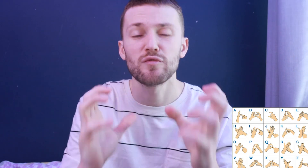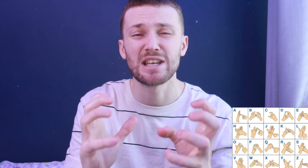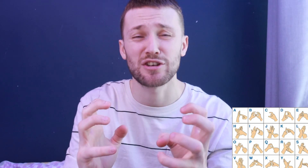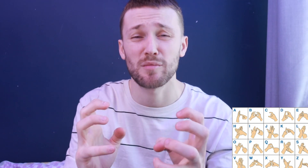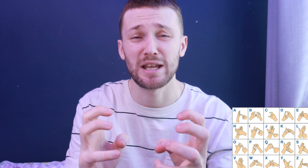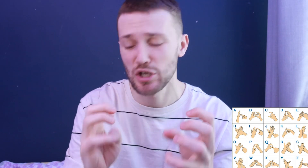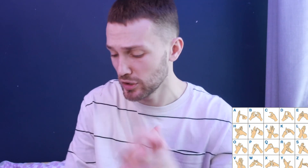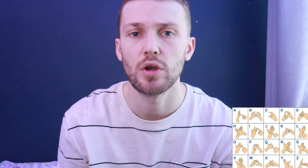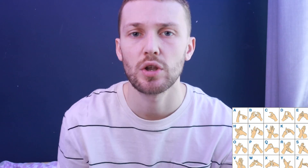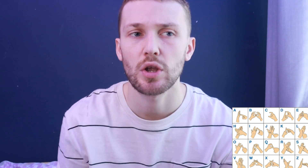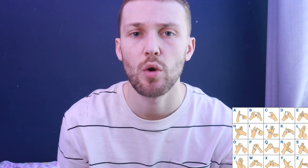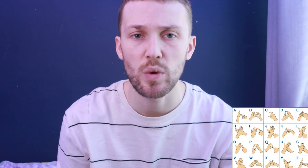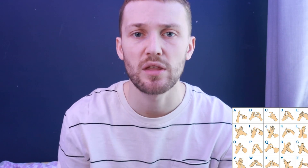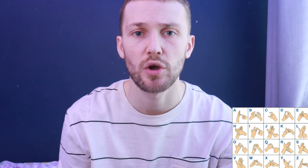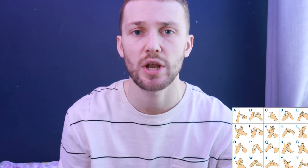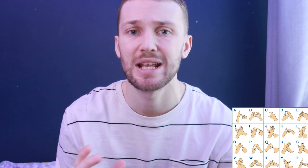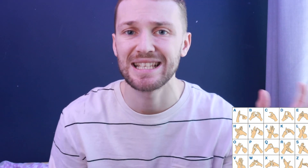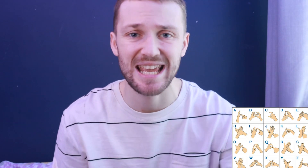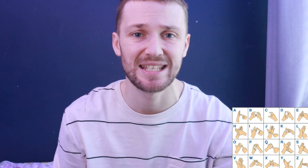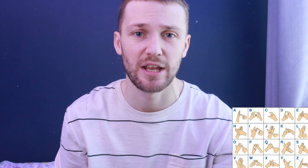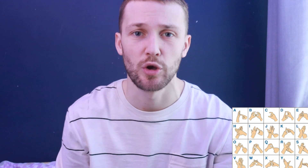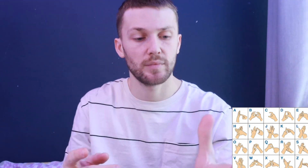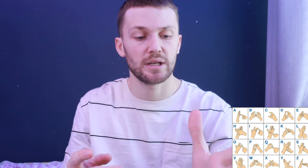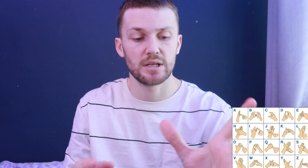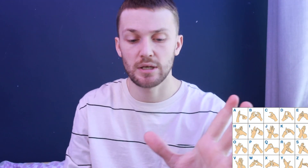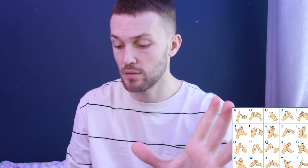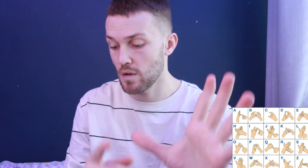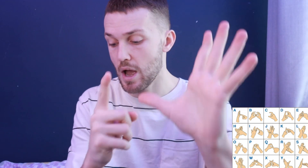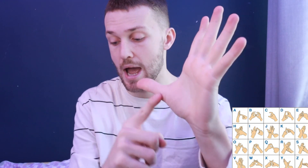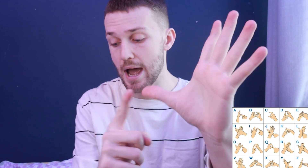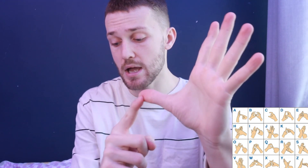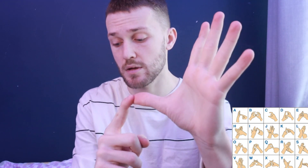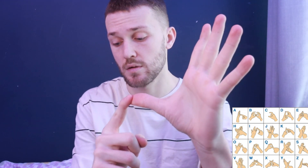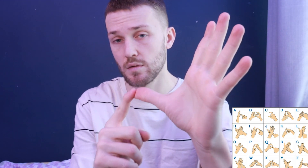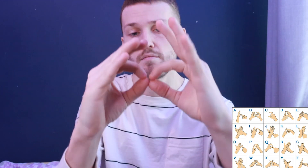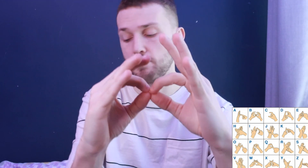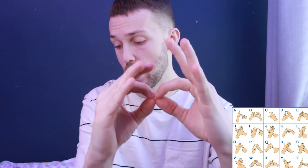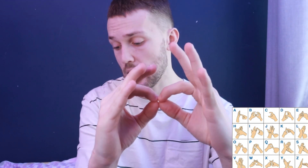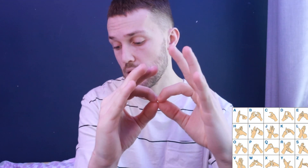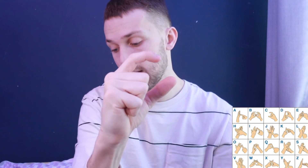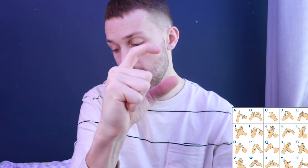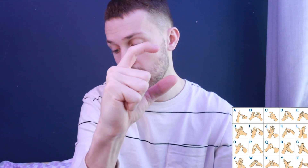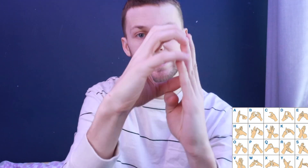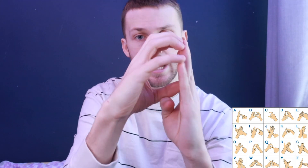wedi edrych ymlaen i hwn. Yr wyddor Saesneg yw hwn. Mae gyda ni A, B, C, D,